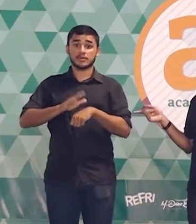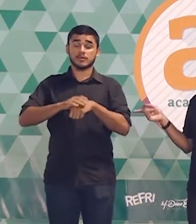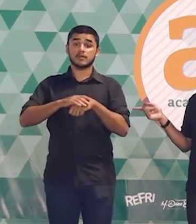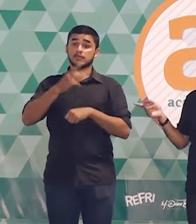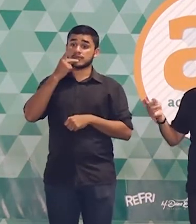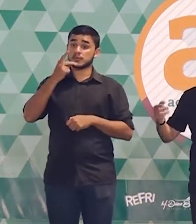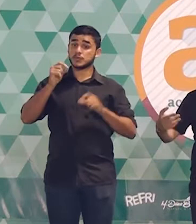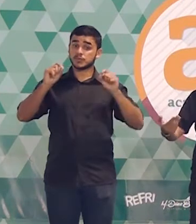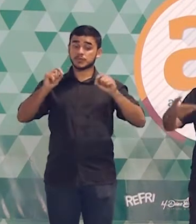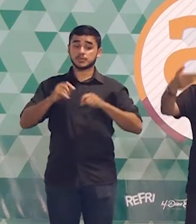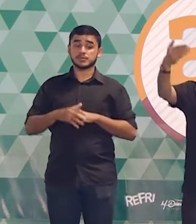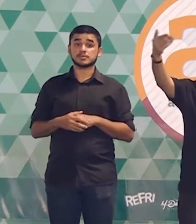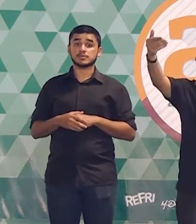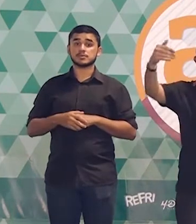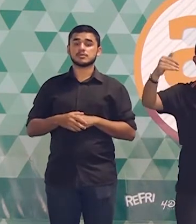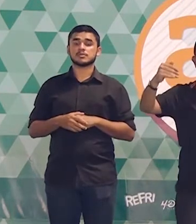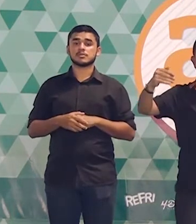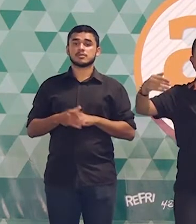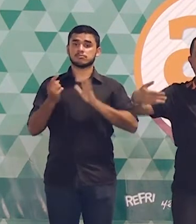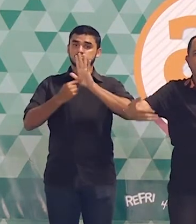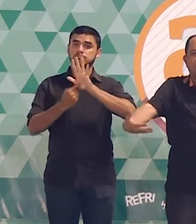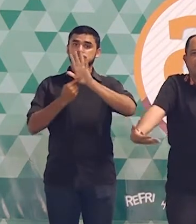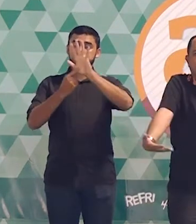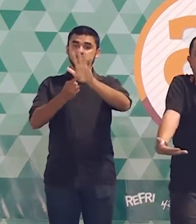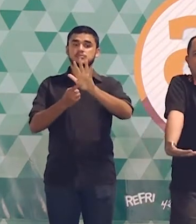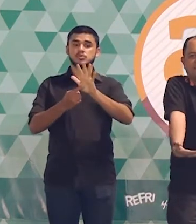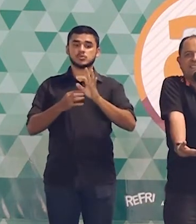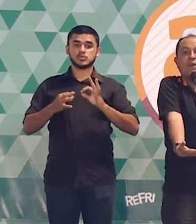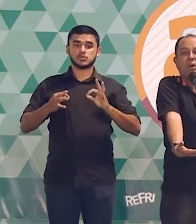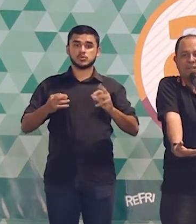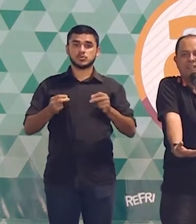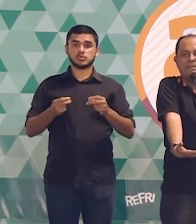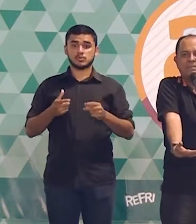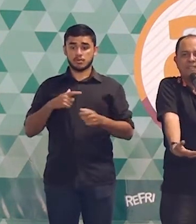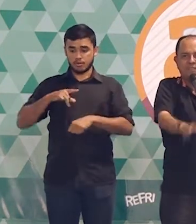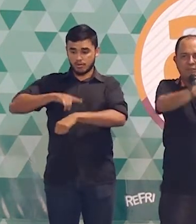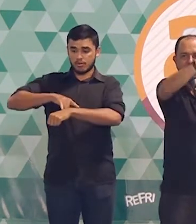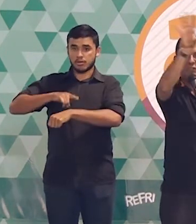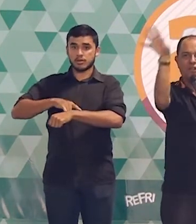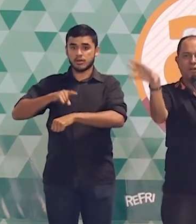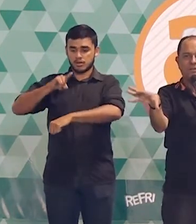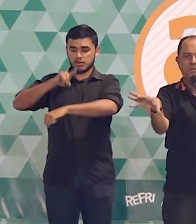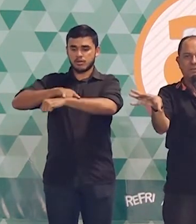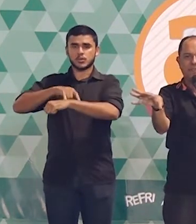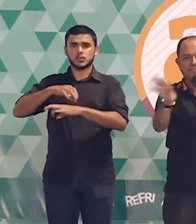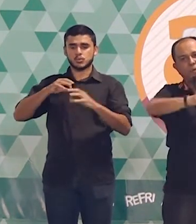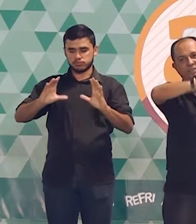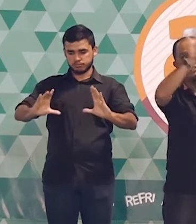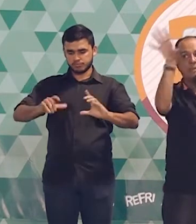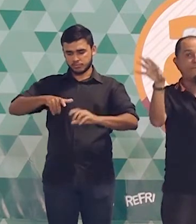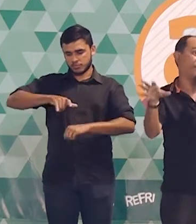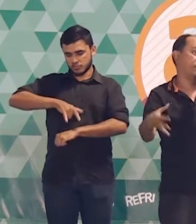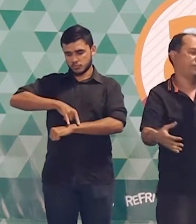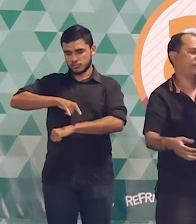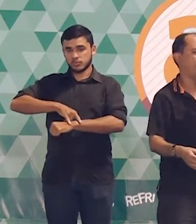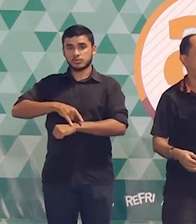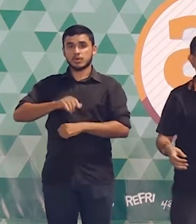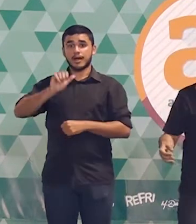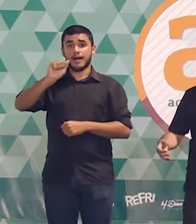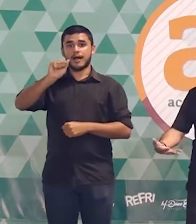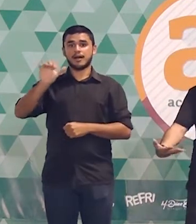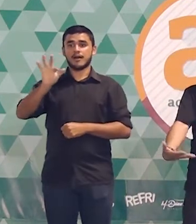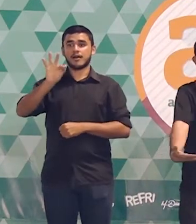lenda que numa exposição do Marcel Duchamp estavam levando essa obra, né? Esse urinol. Essa obra se chama A